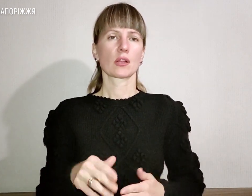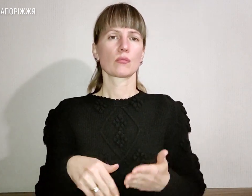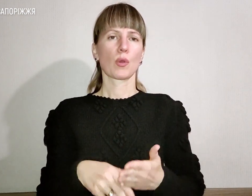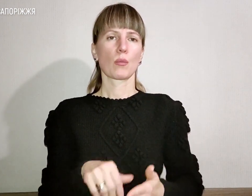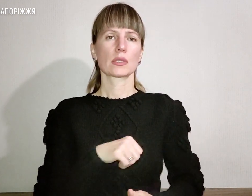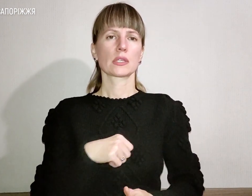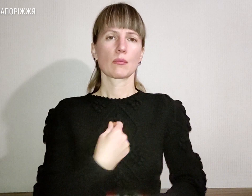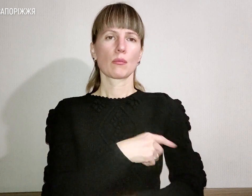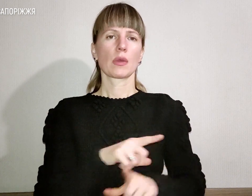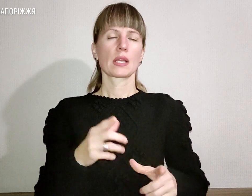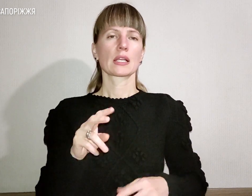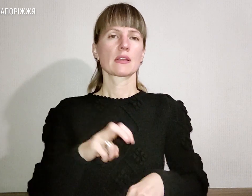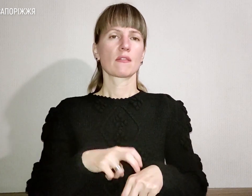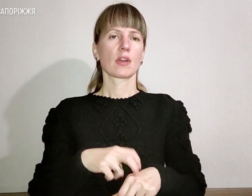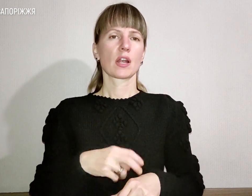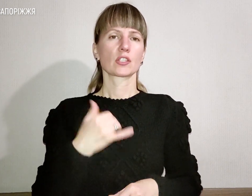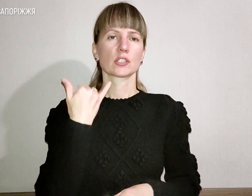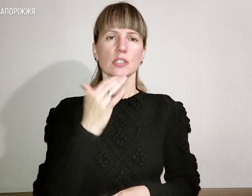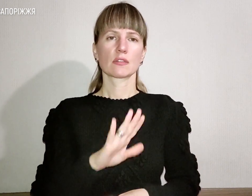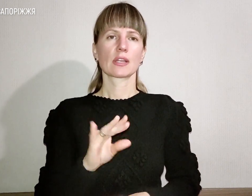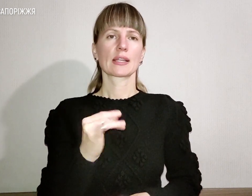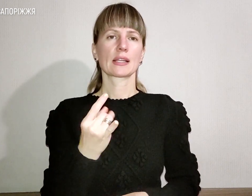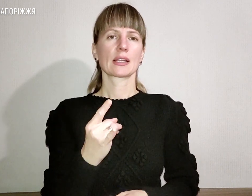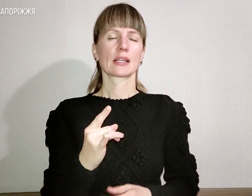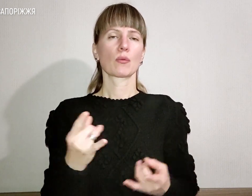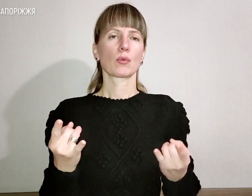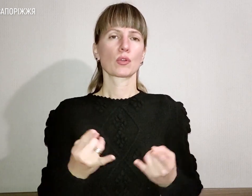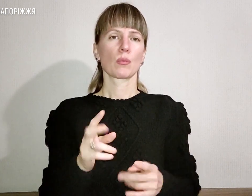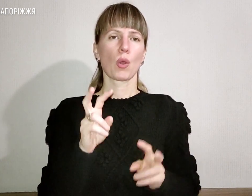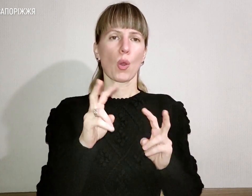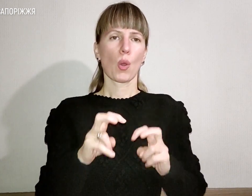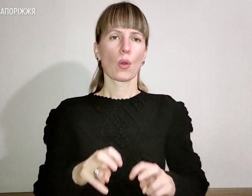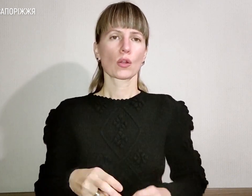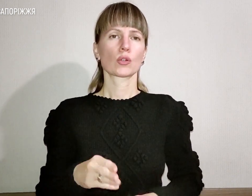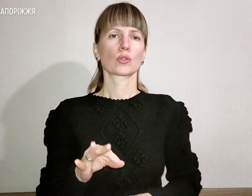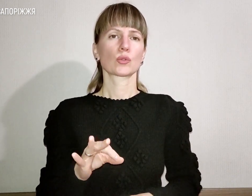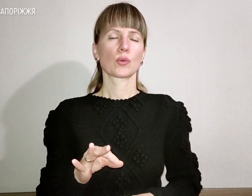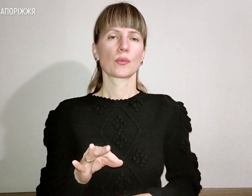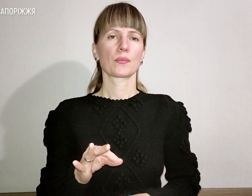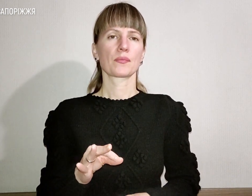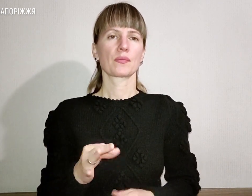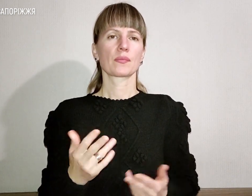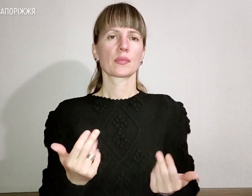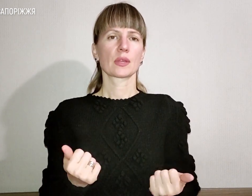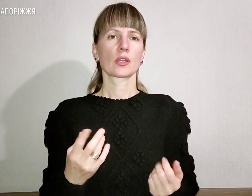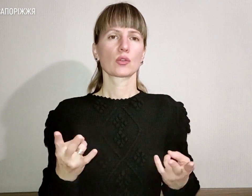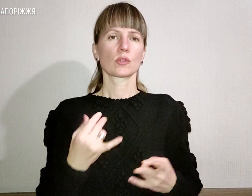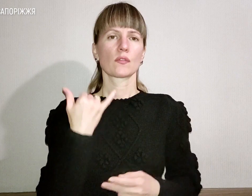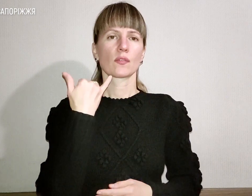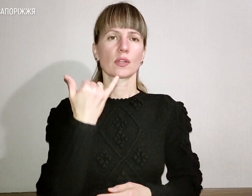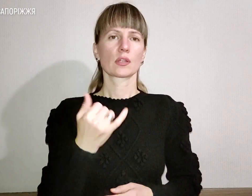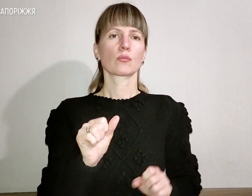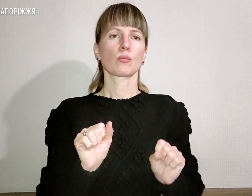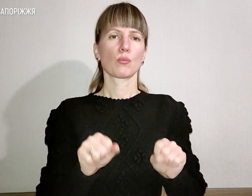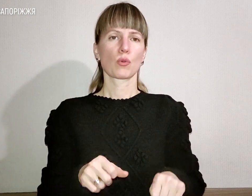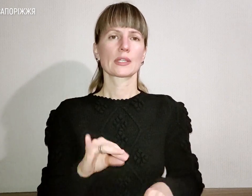не виходить на зв'язок і дитина потребує огляду, то, звичайно, звертатися можна і треба.